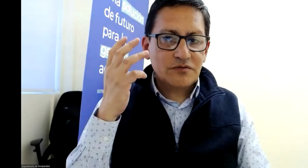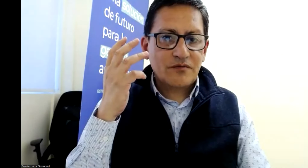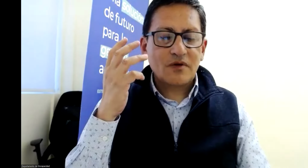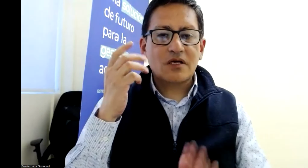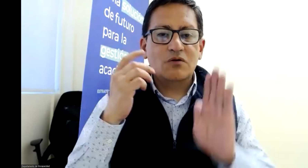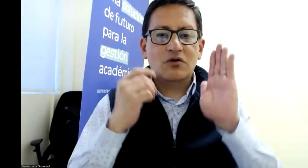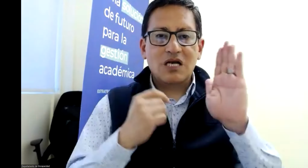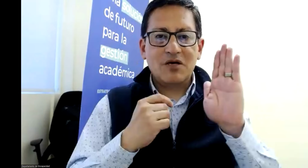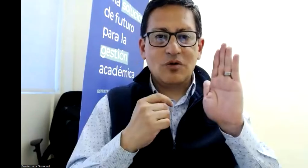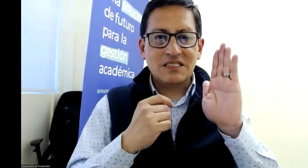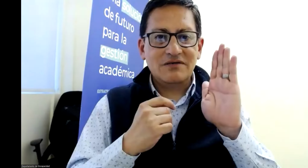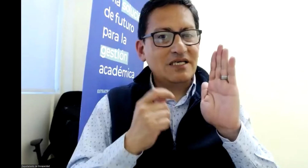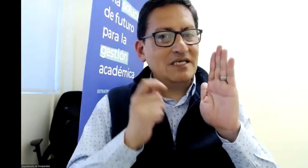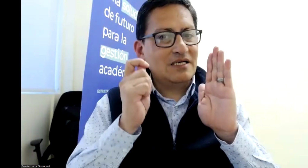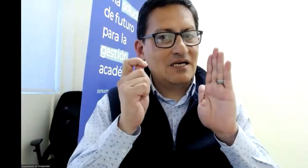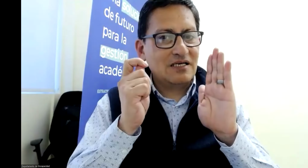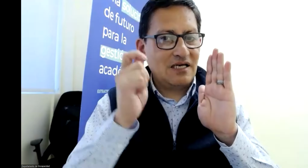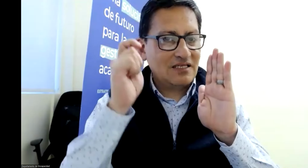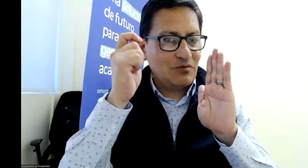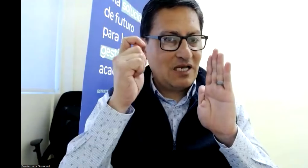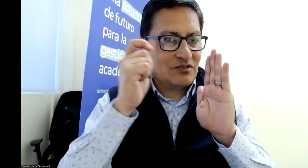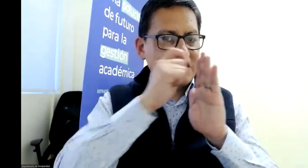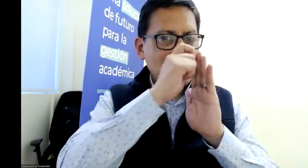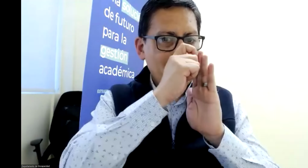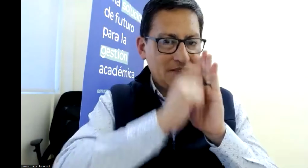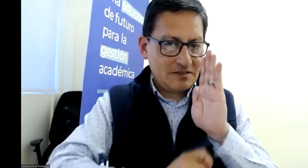y luego con la mano pasiva ahí hacemos la acción de mes.